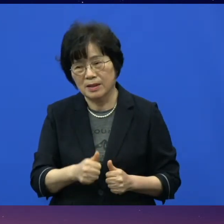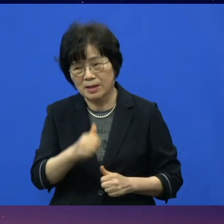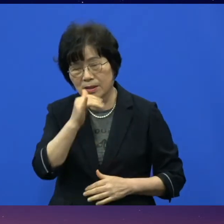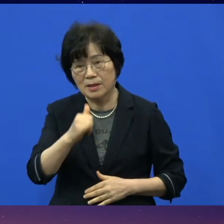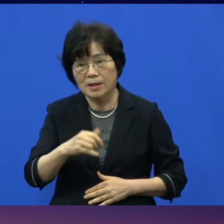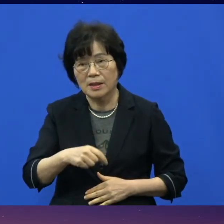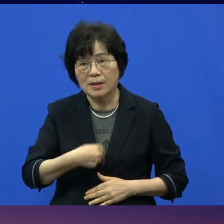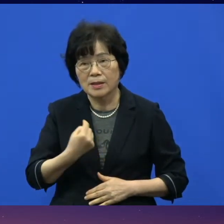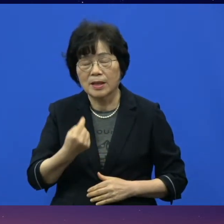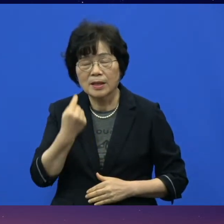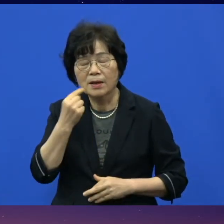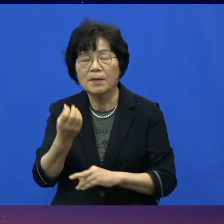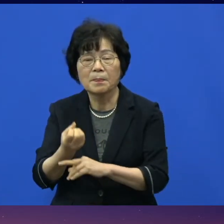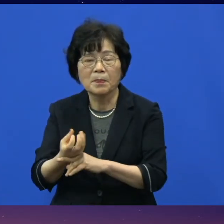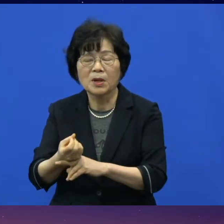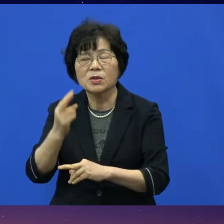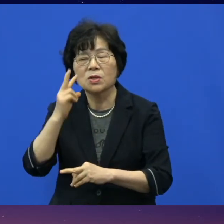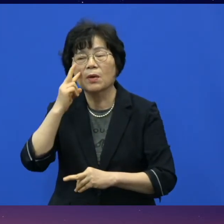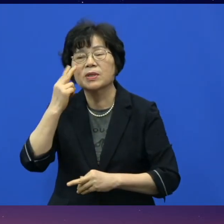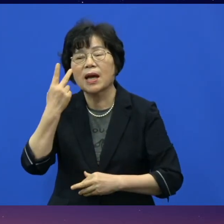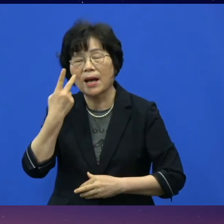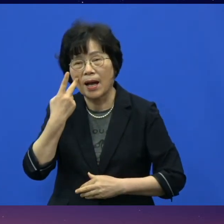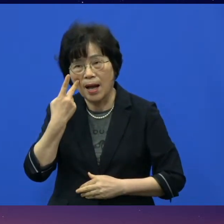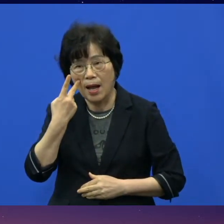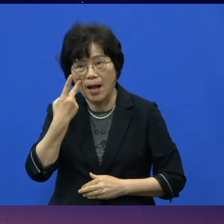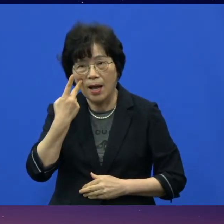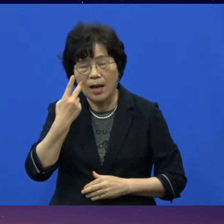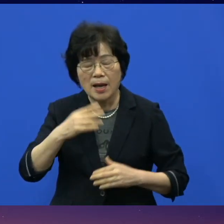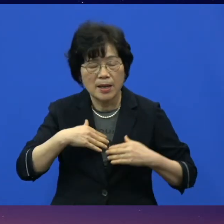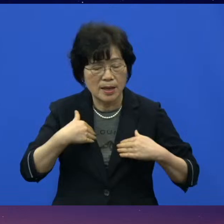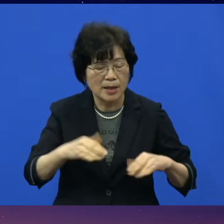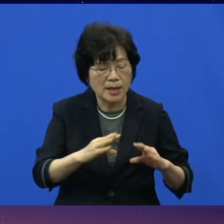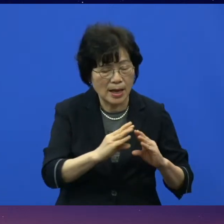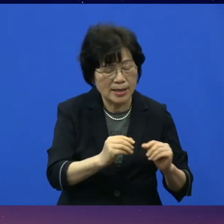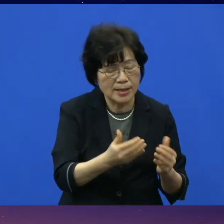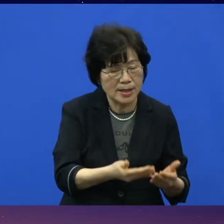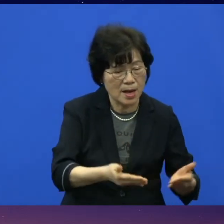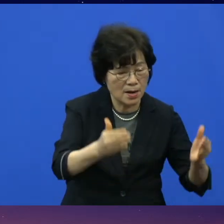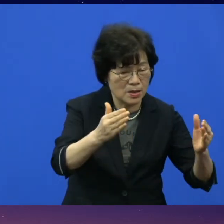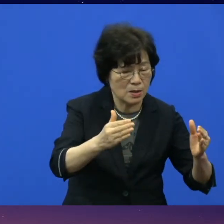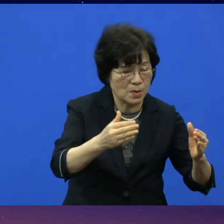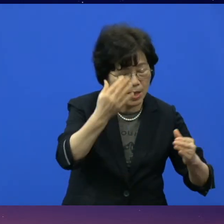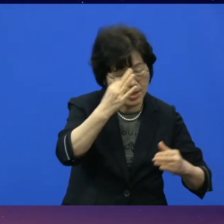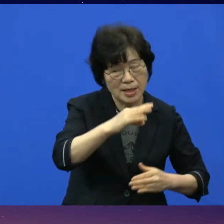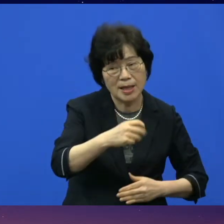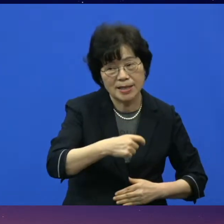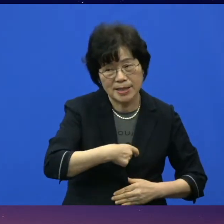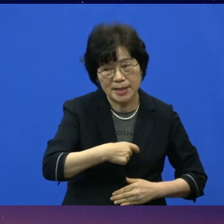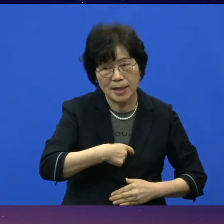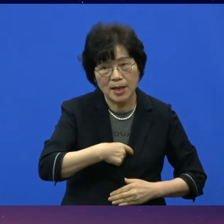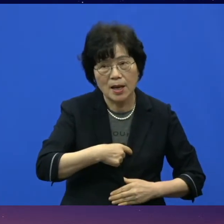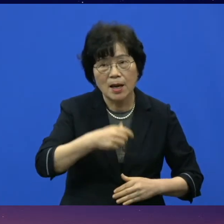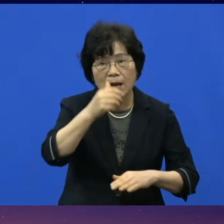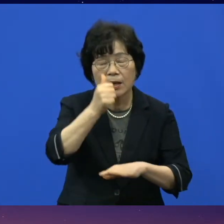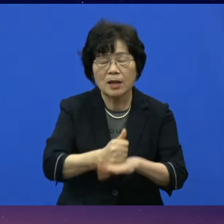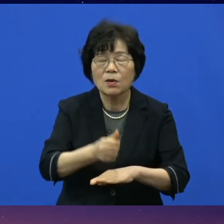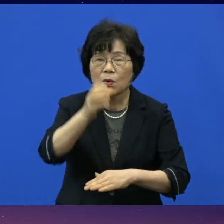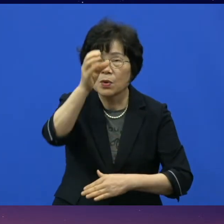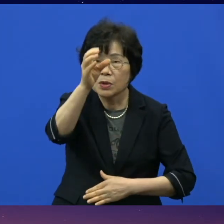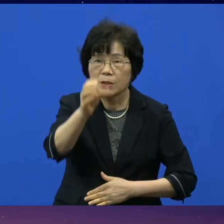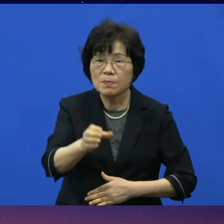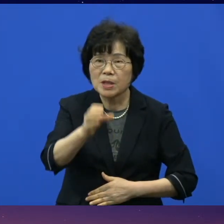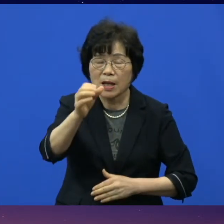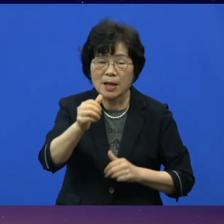자기들이 금그릇이 될 줄로 아는 거죠. 얼마나 연약한 질그릇임을 인정하지 않아. 그 결국 십자가를 따르는 일에